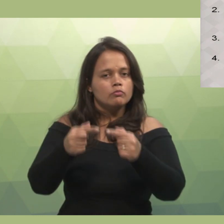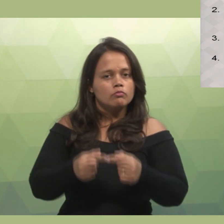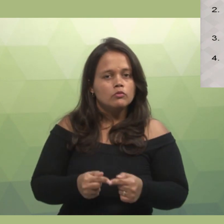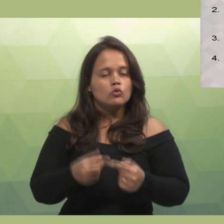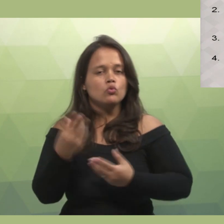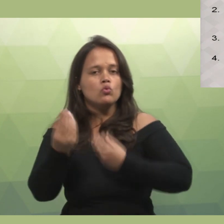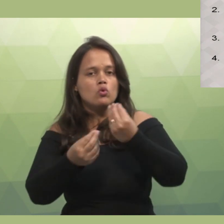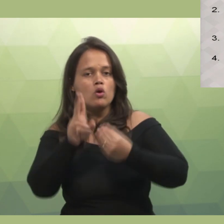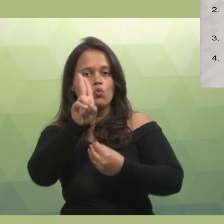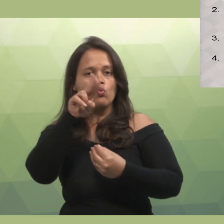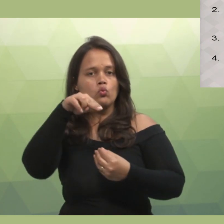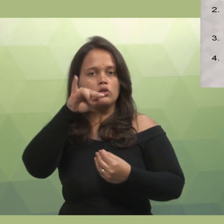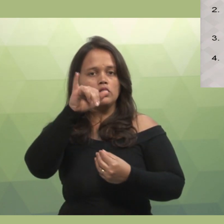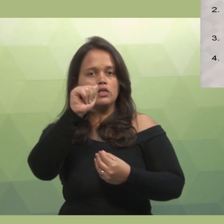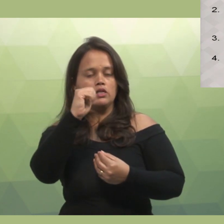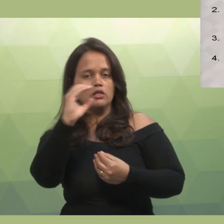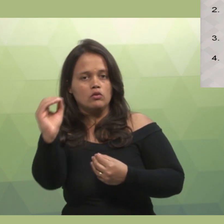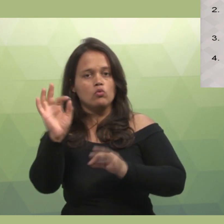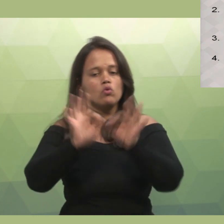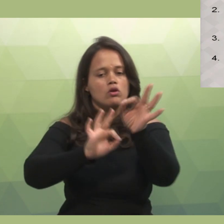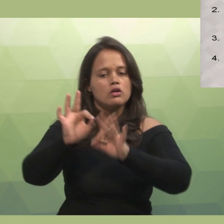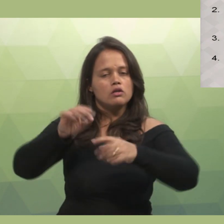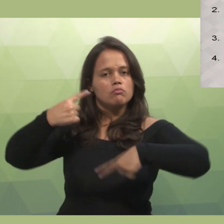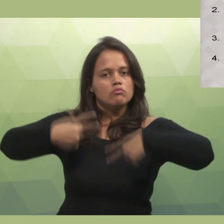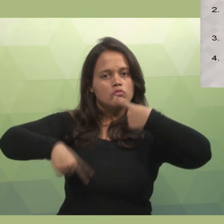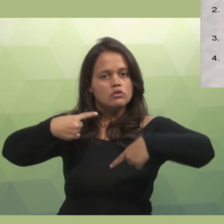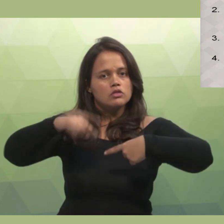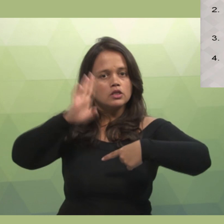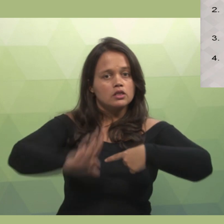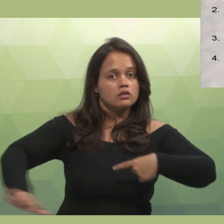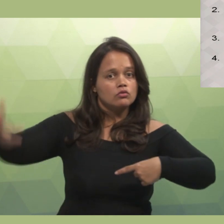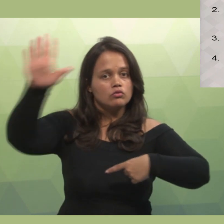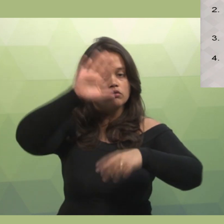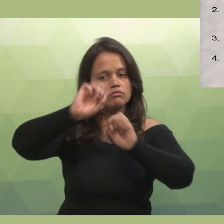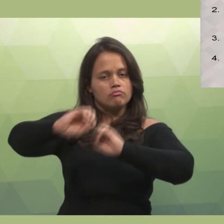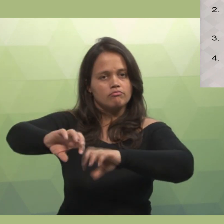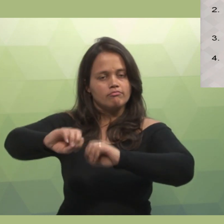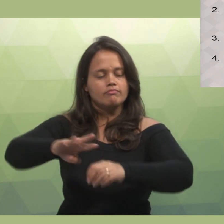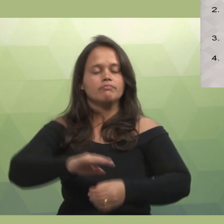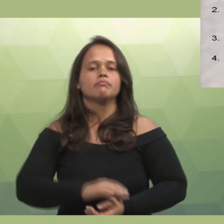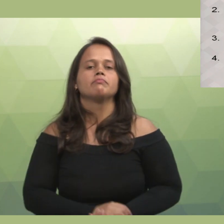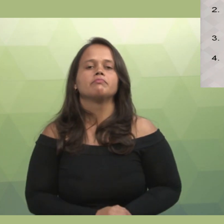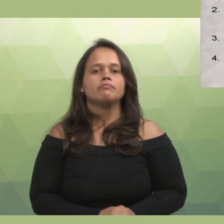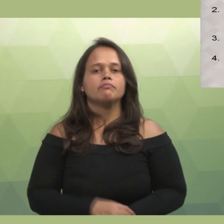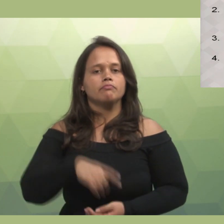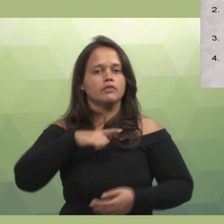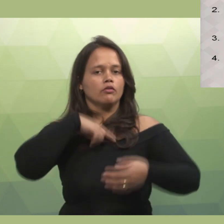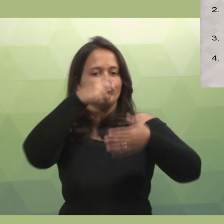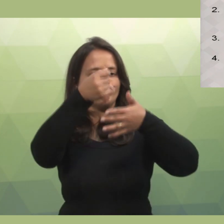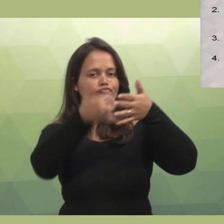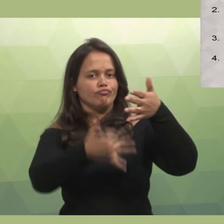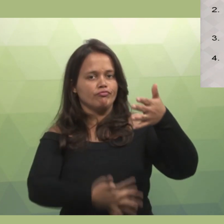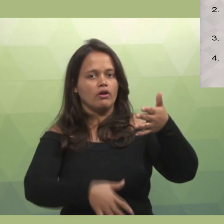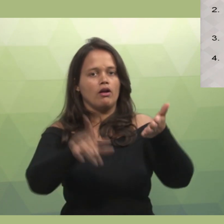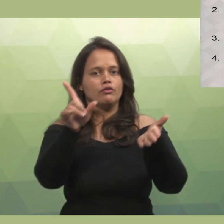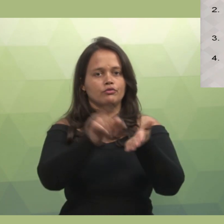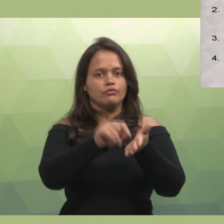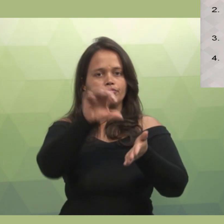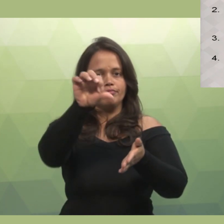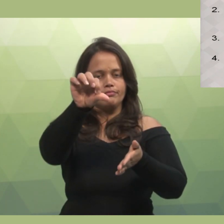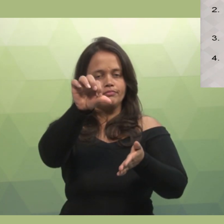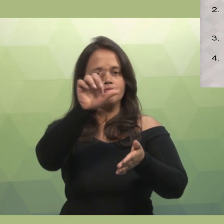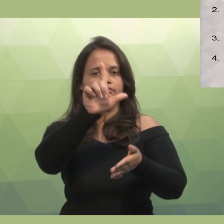aí, são listados no artigo 9º da LDB, entre os quais se